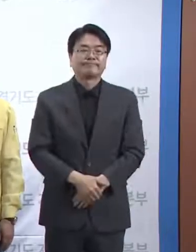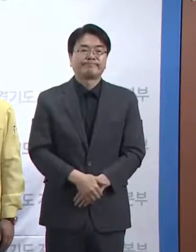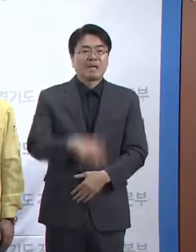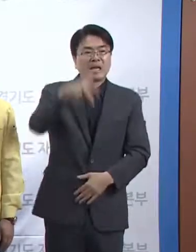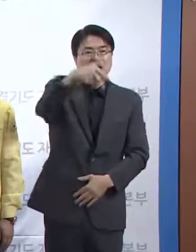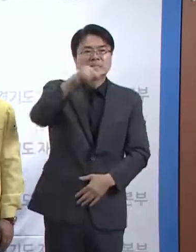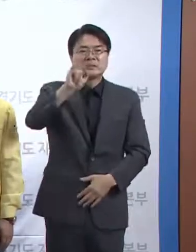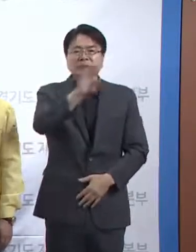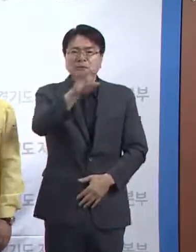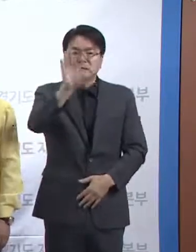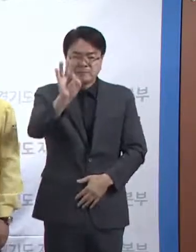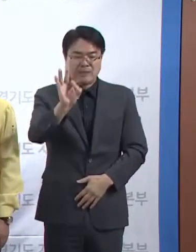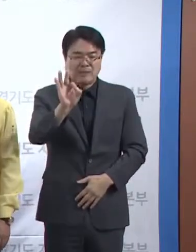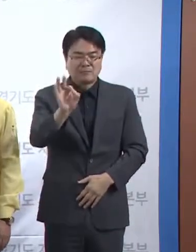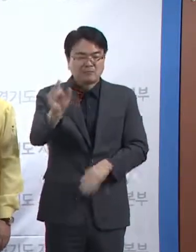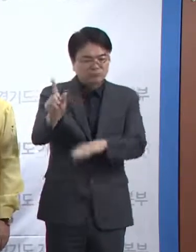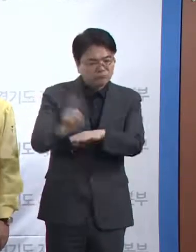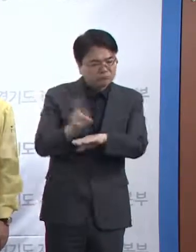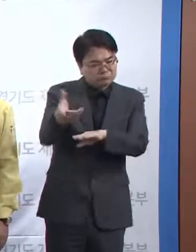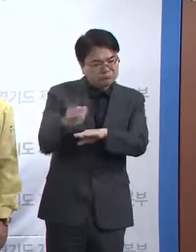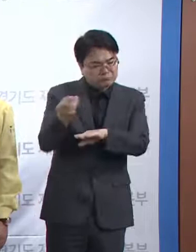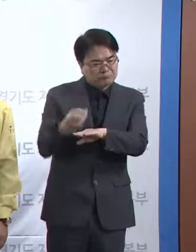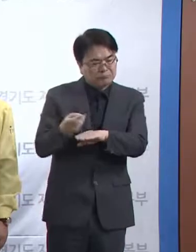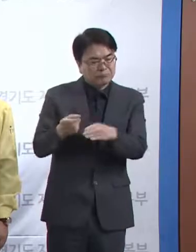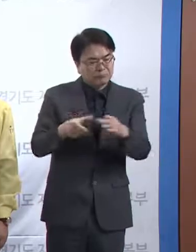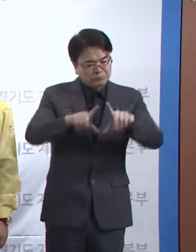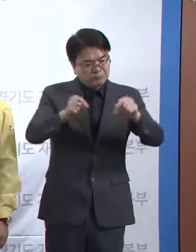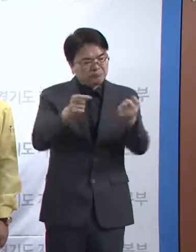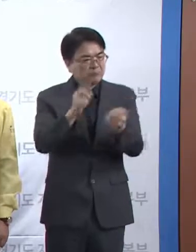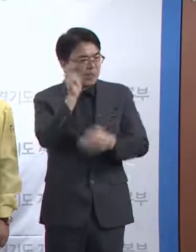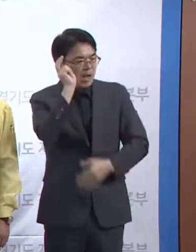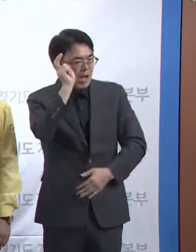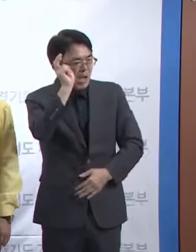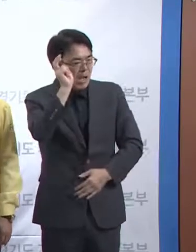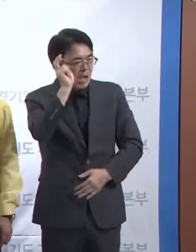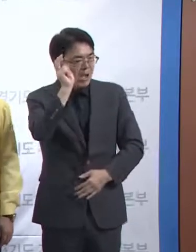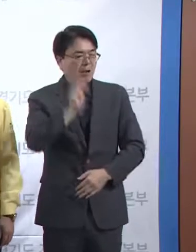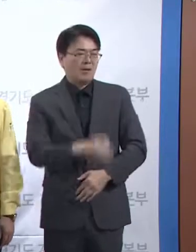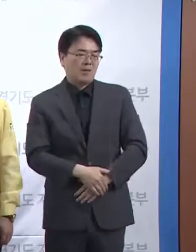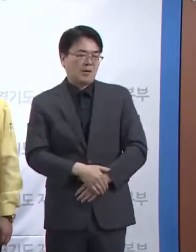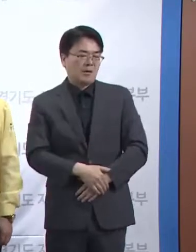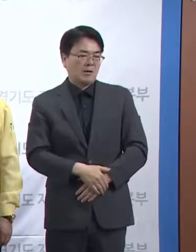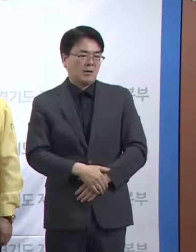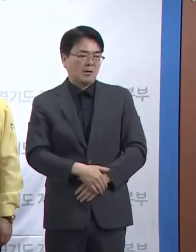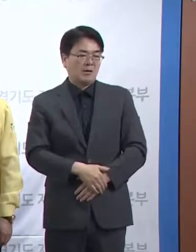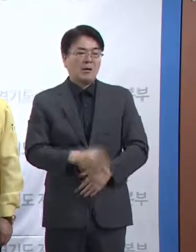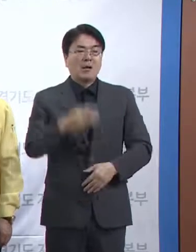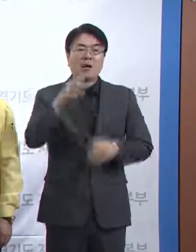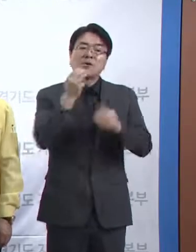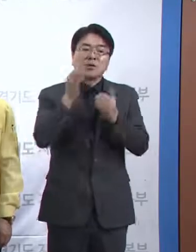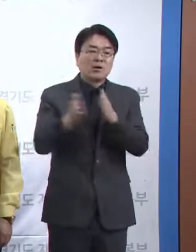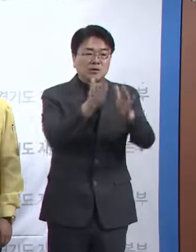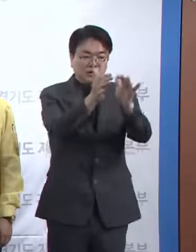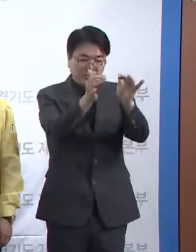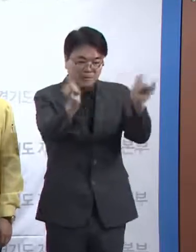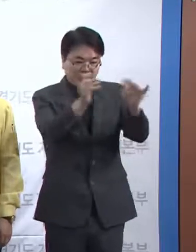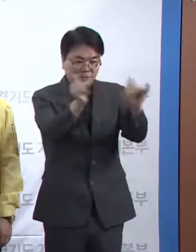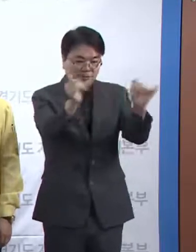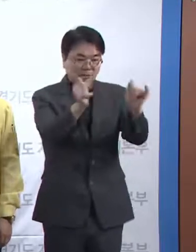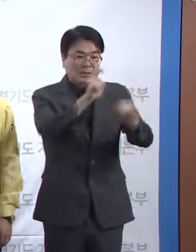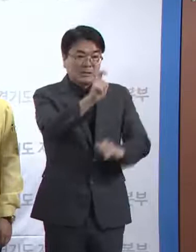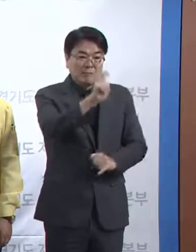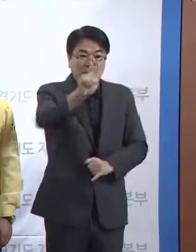발행 논의는 도민 1인당 10만 원 정도씩을 다시 지급한다고 해도 무려 1조 3천억이